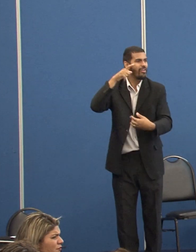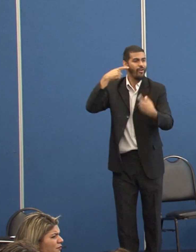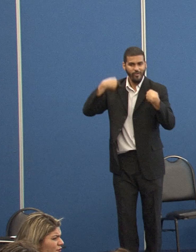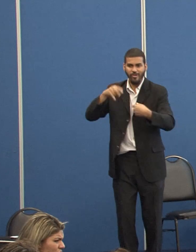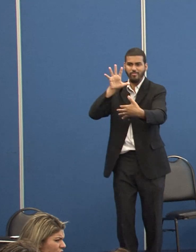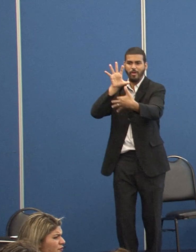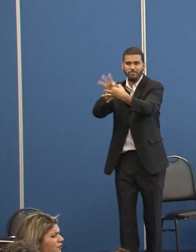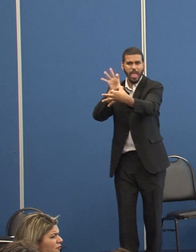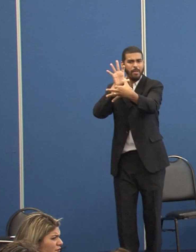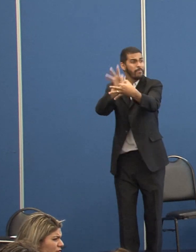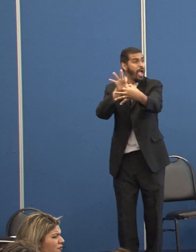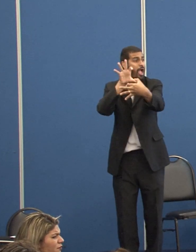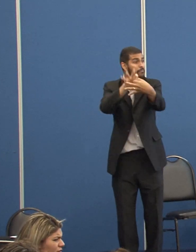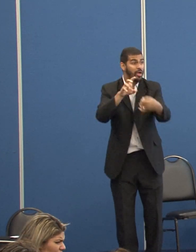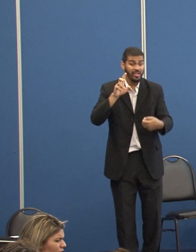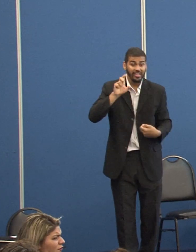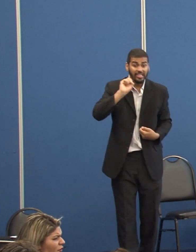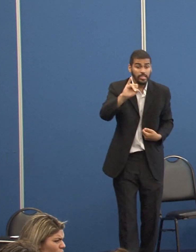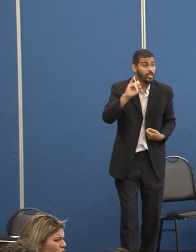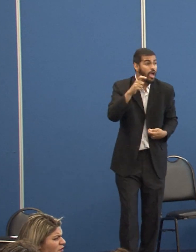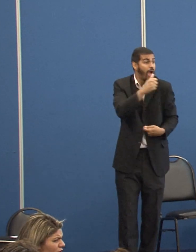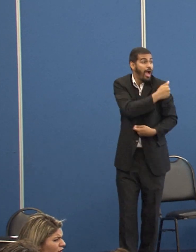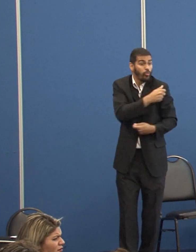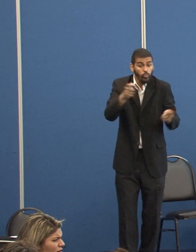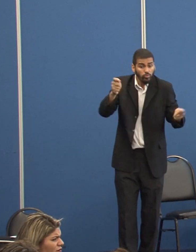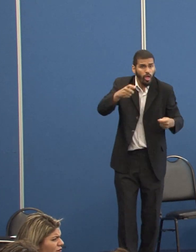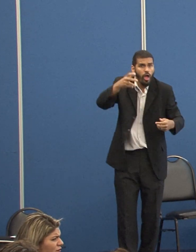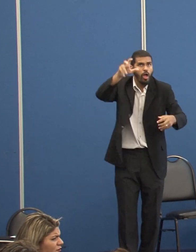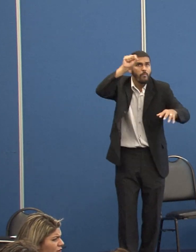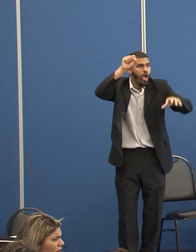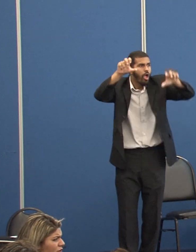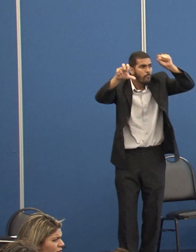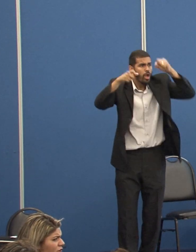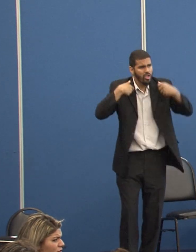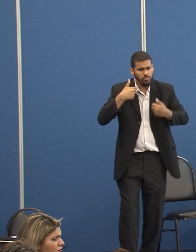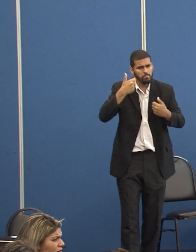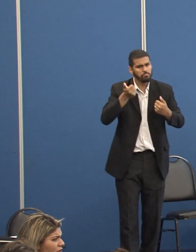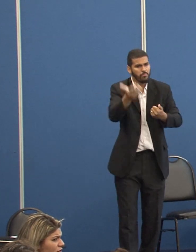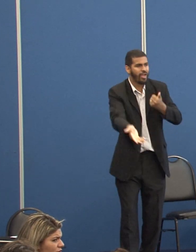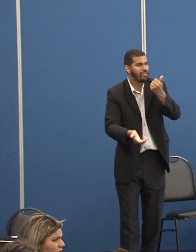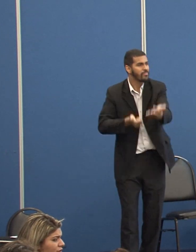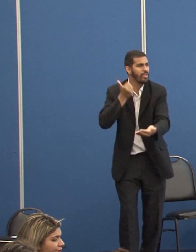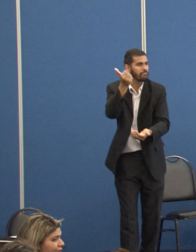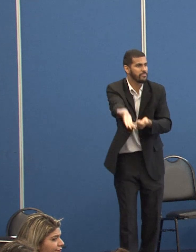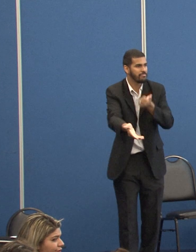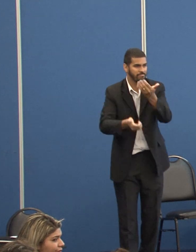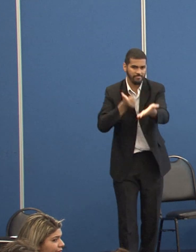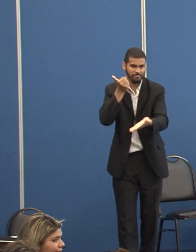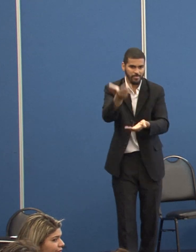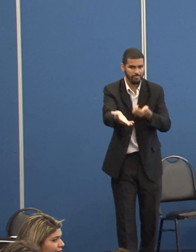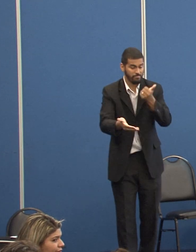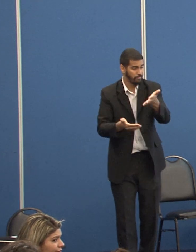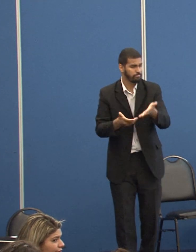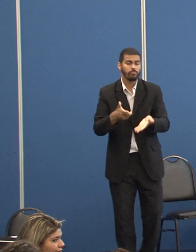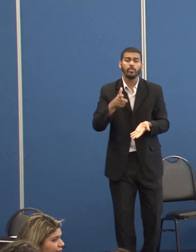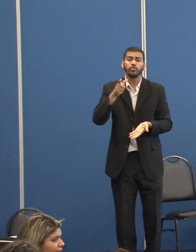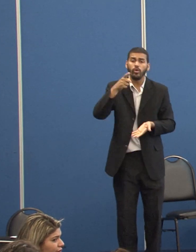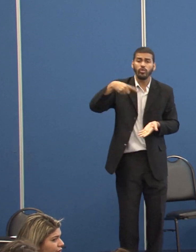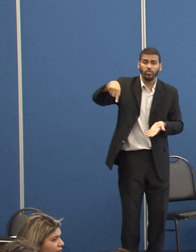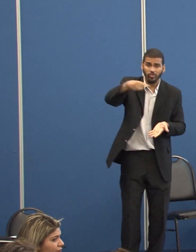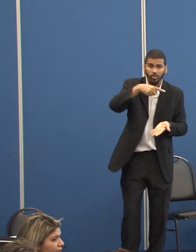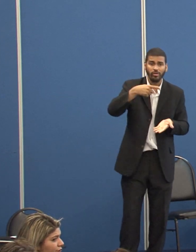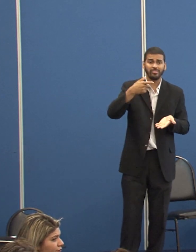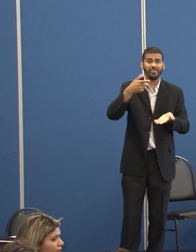que o grande problema enquanto educação de ouvintes e educação de surdos, é que todos os nossos materiais